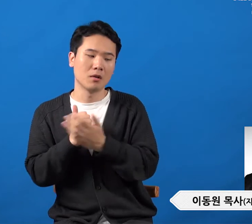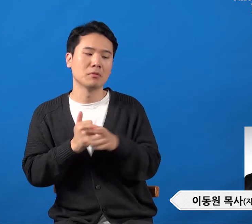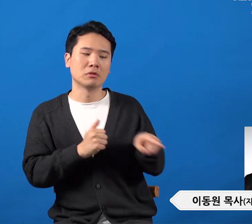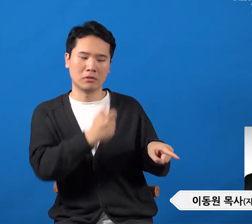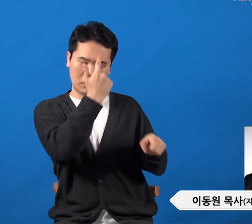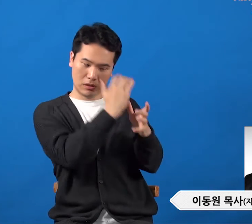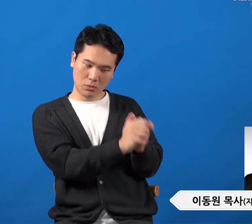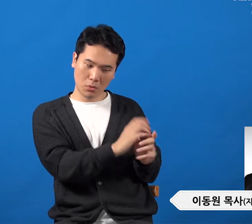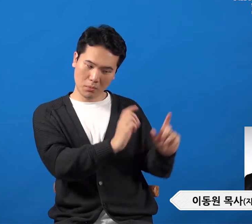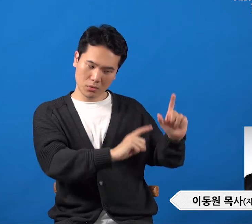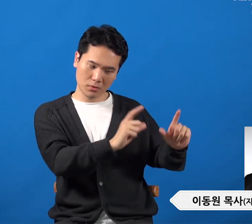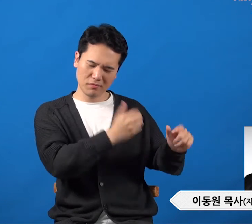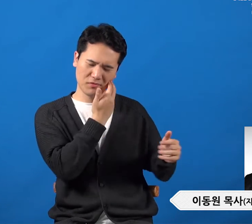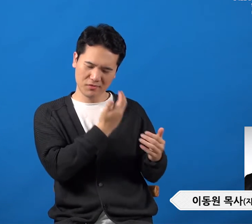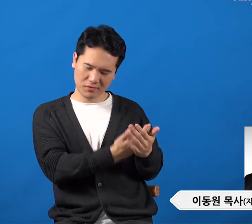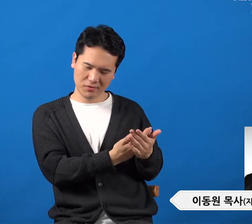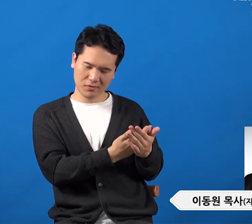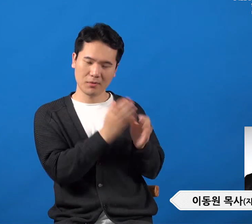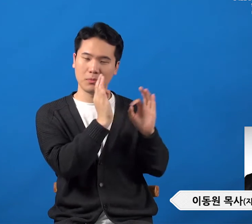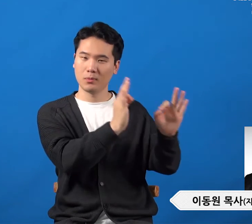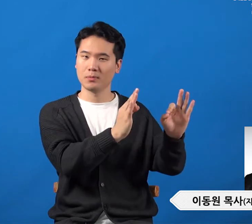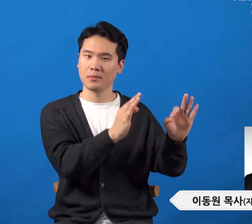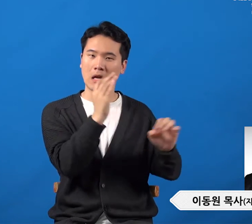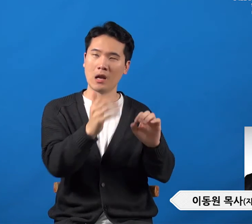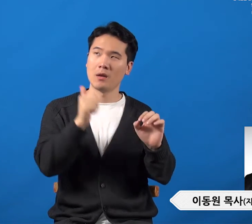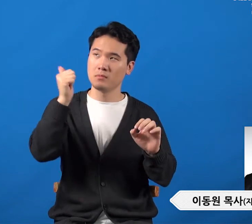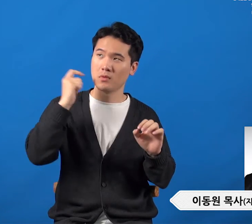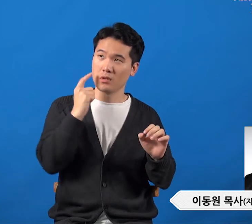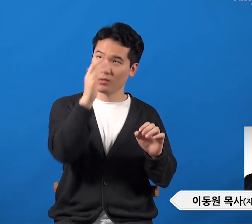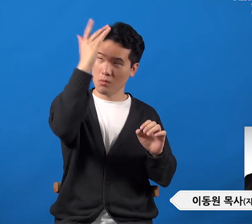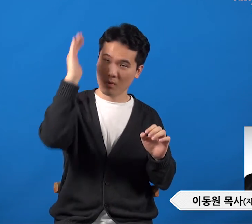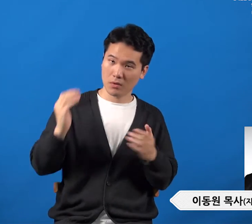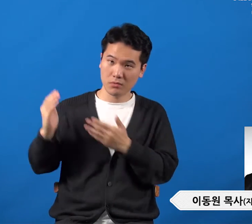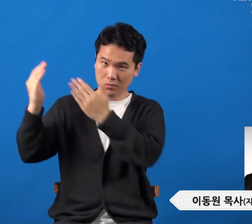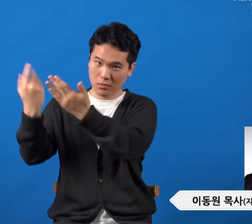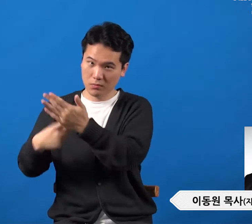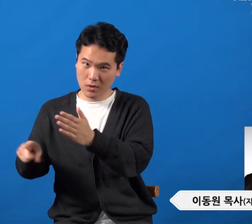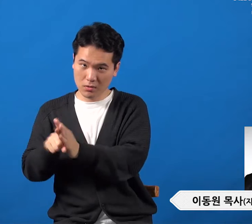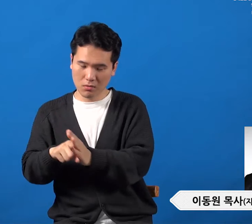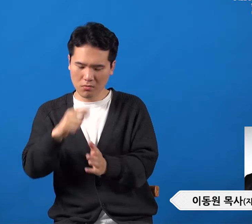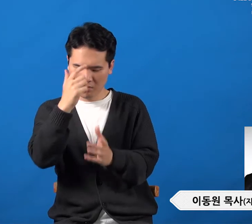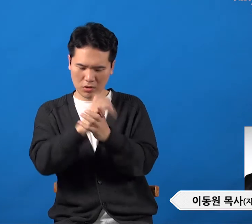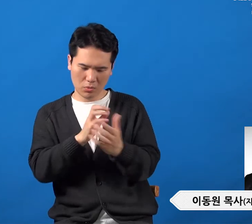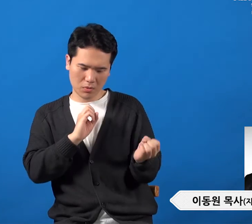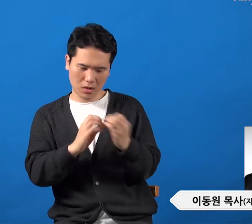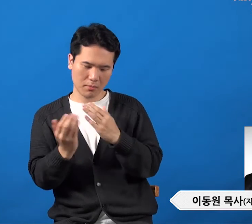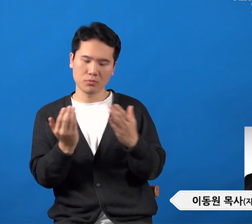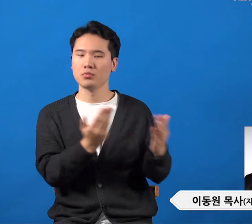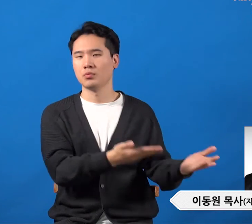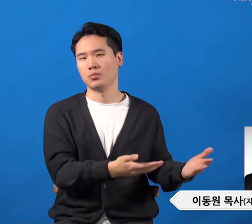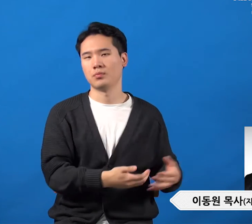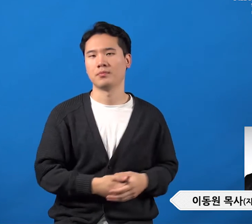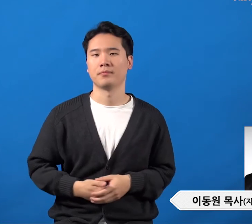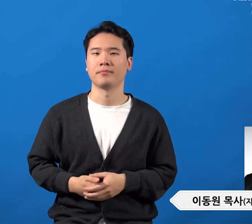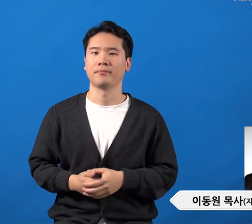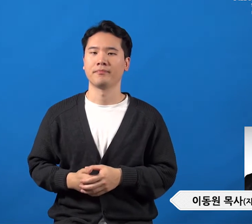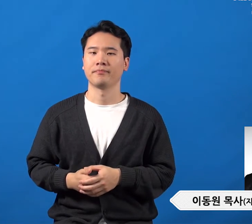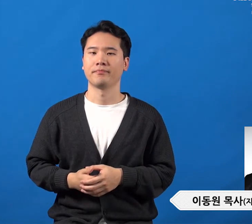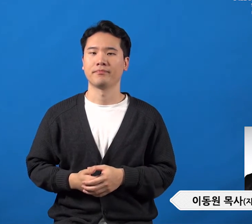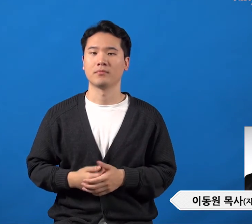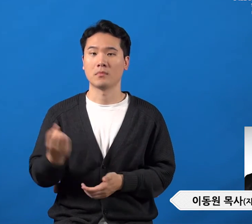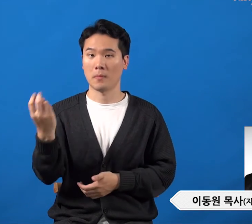것입니다. 하나님께 영광을 돌리기 위해서 그녀의 기도를 허락하셨다는 것입니다. 응답하셨다는